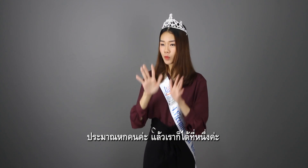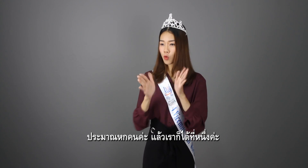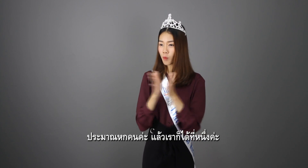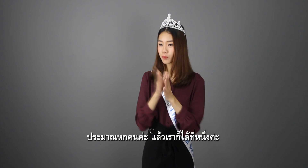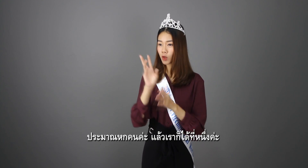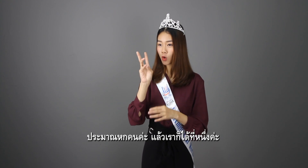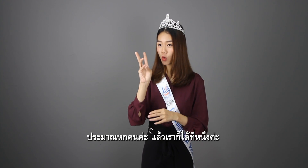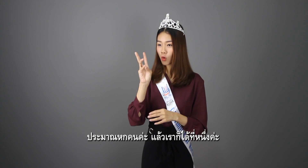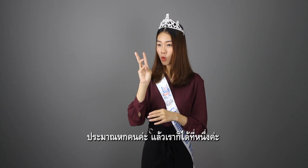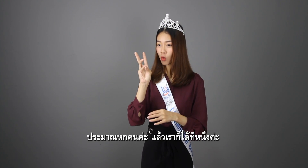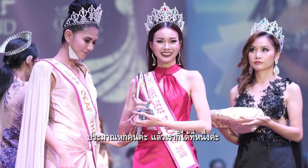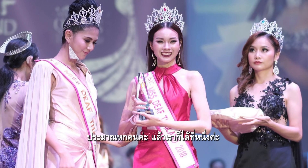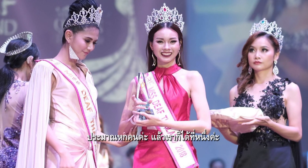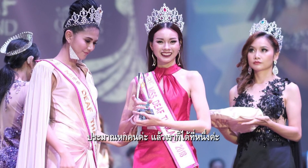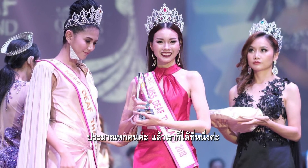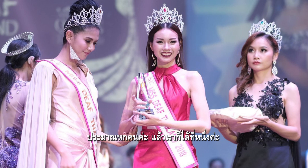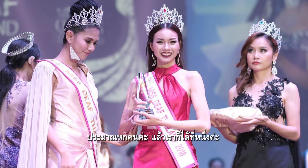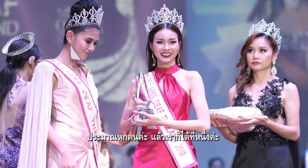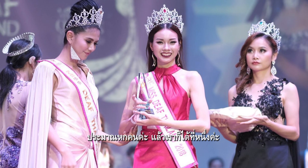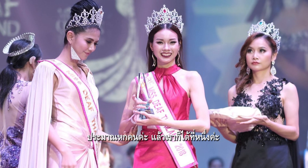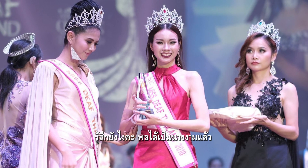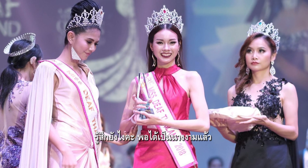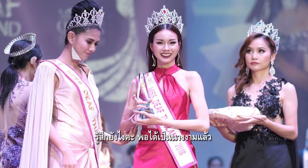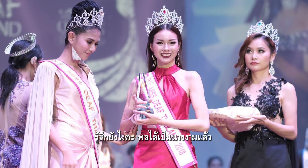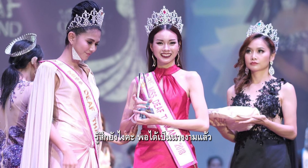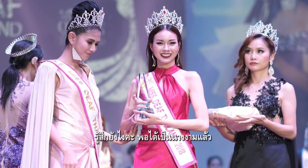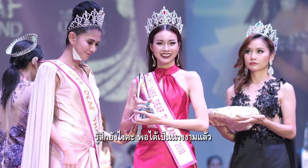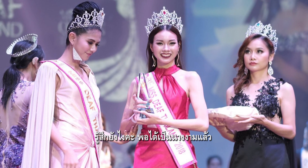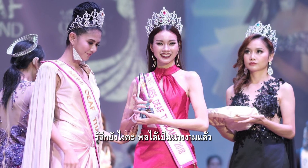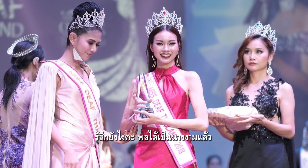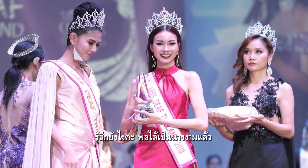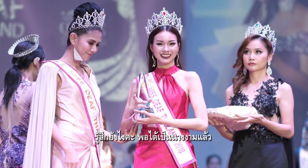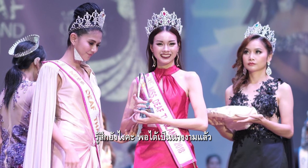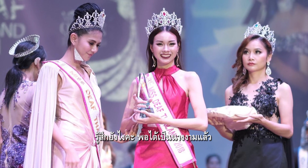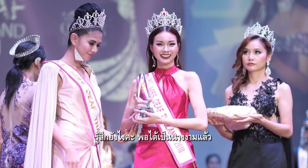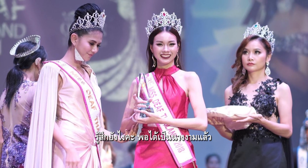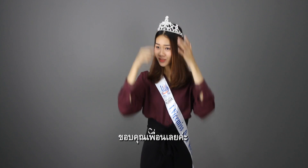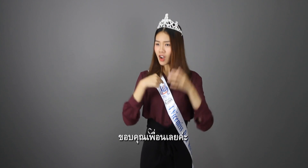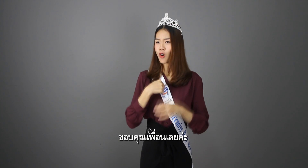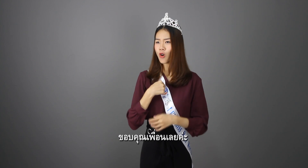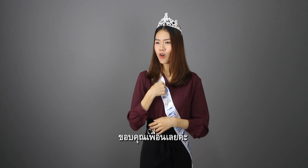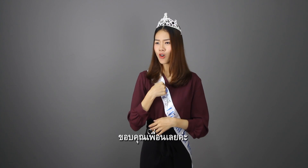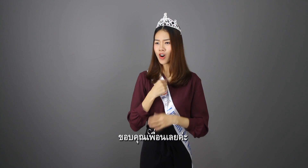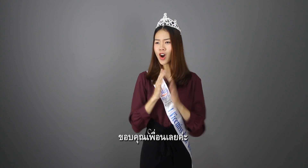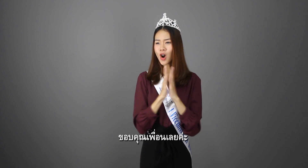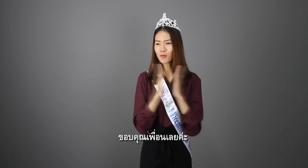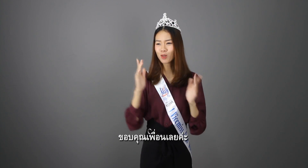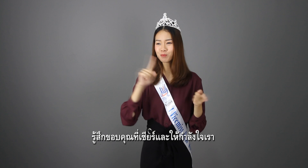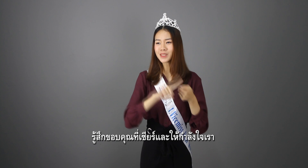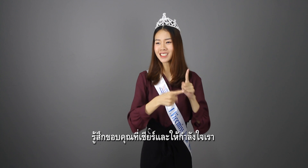มาณ6คนค่ะแล้วเราก็ได้ที่1ค่ะ รู้สึกยังไงคะพอได้เป็นนางงามแล้ว ขอบคุณเพื่อนเลยอะค่ะรู้สึกขอบ